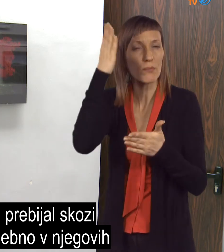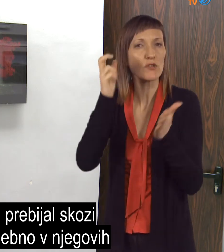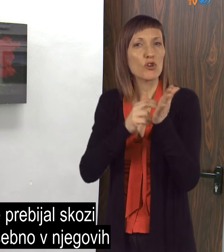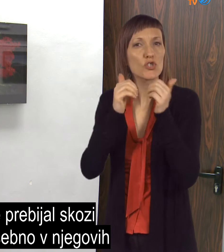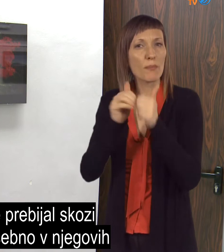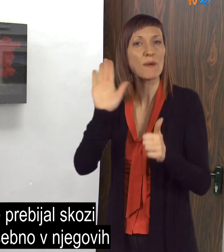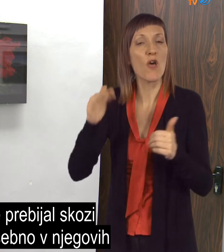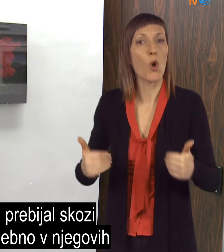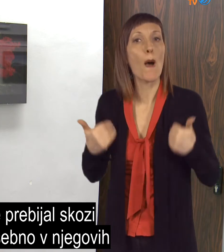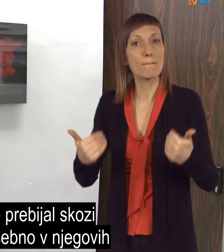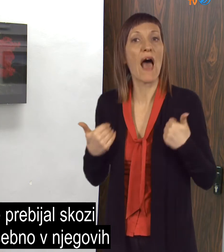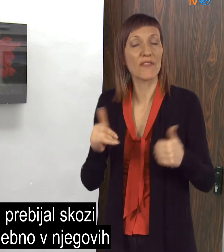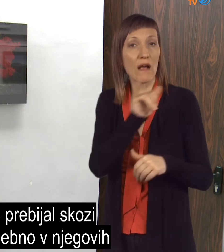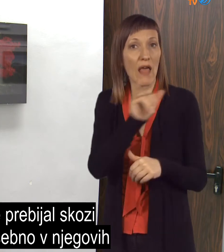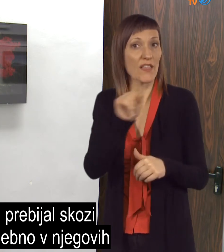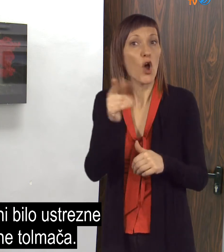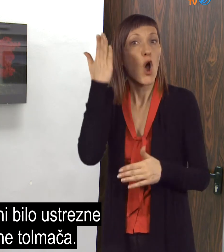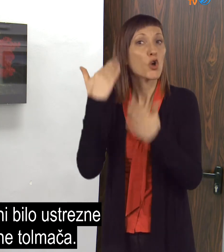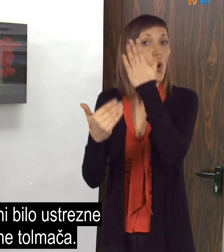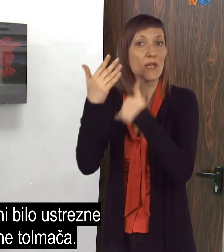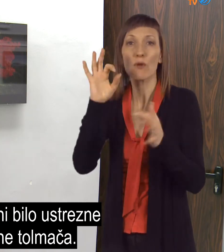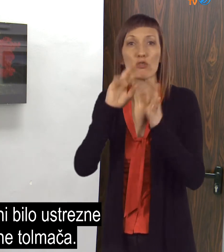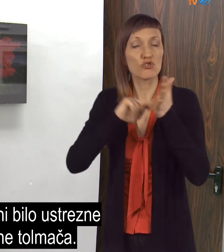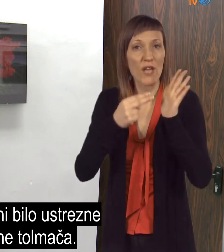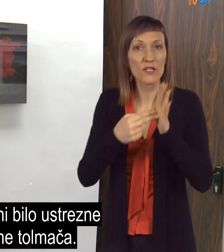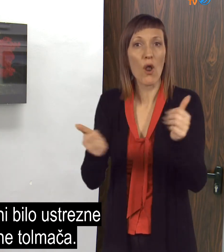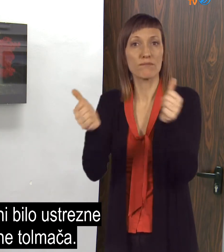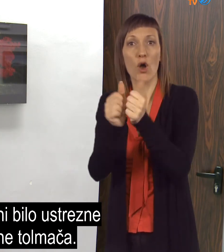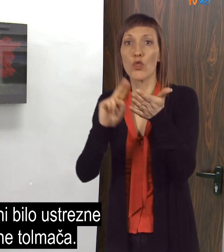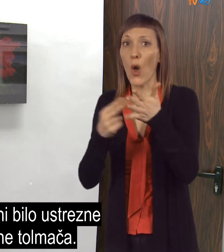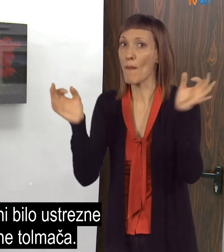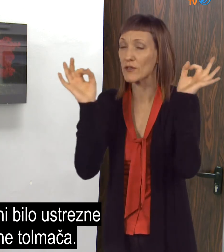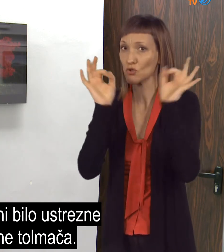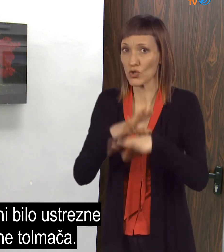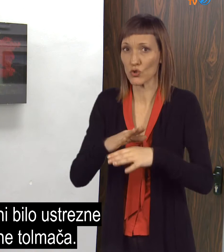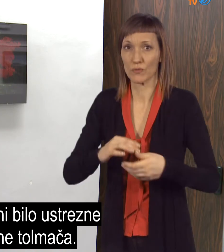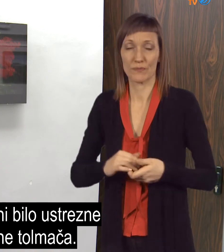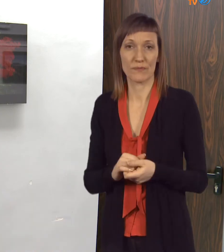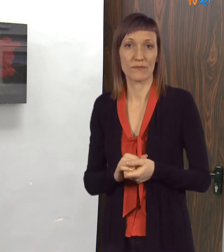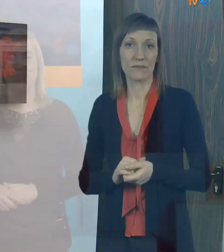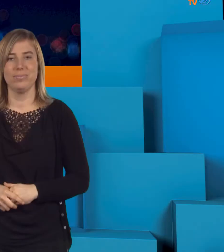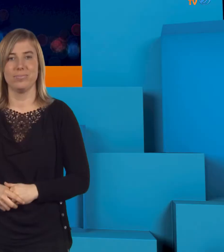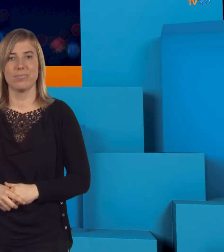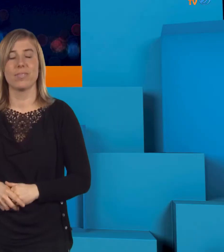skozi izobrazbo, še posebej v njegovih mladih letih, ko ni bilo ne tehnologije, ne tolmačev.